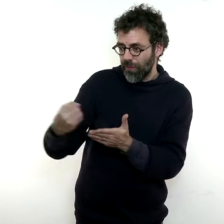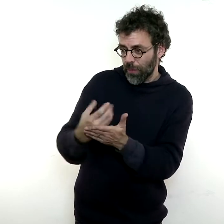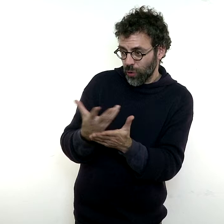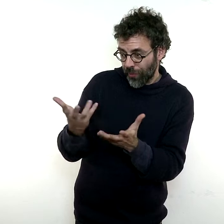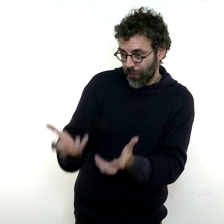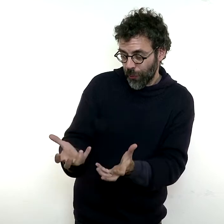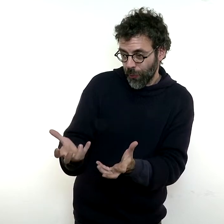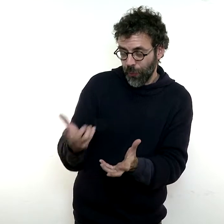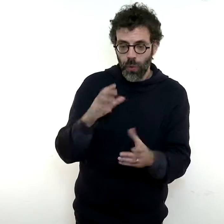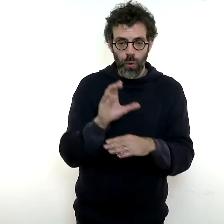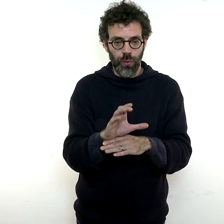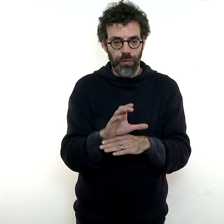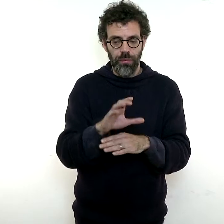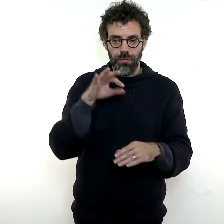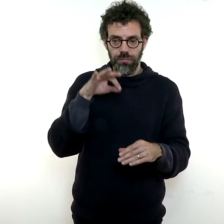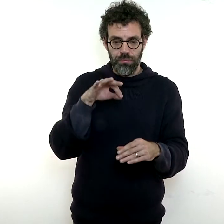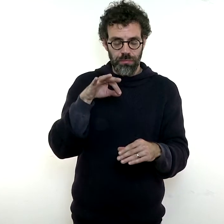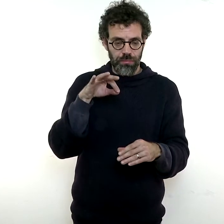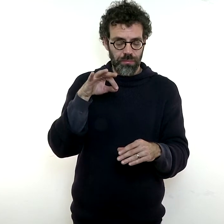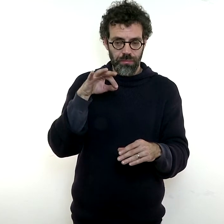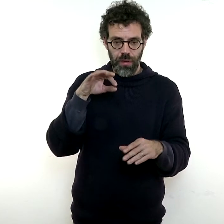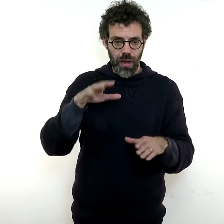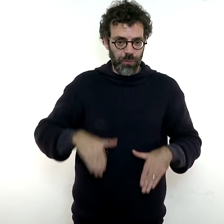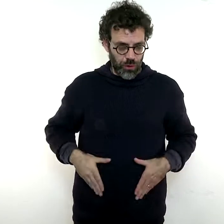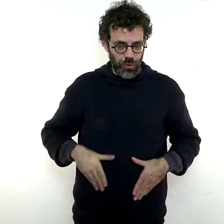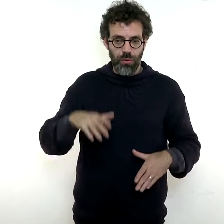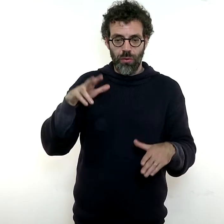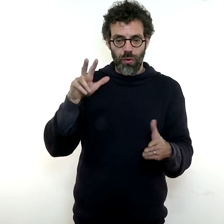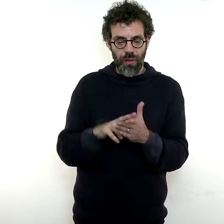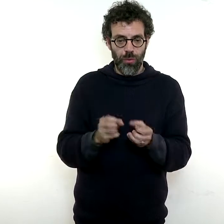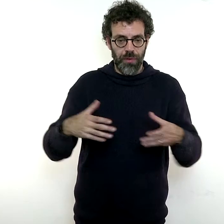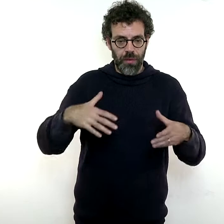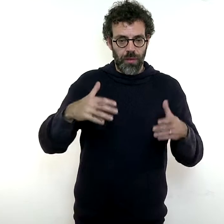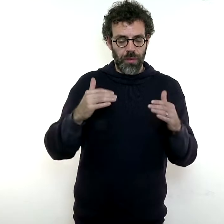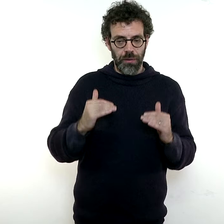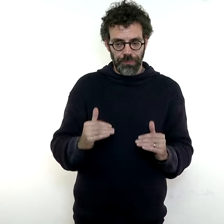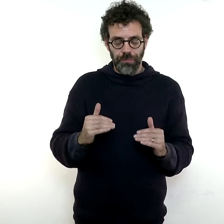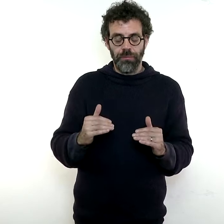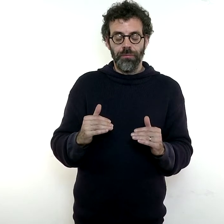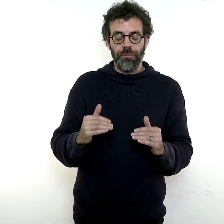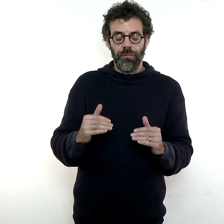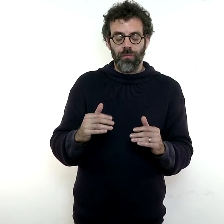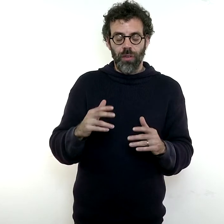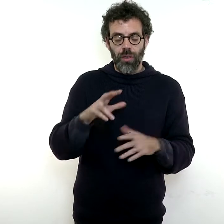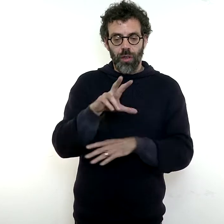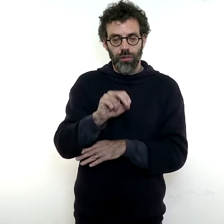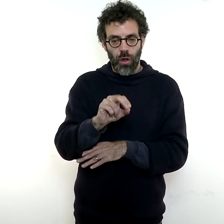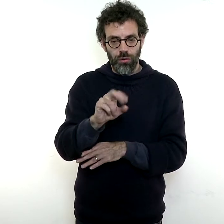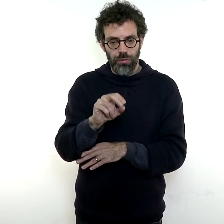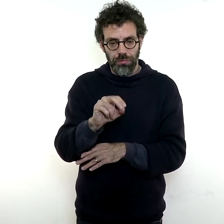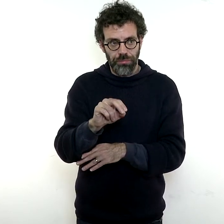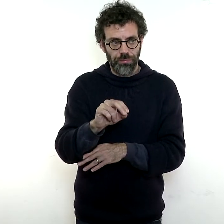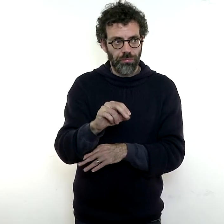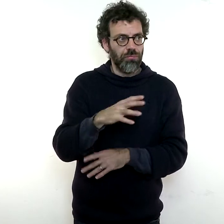Contre? Abstention? Adopté à l'unanimité. Affaire 30, Madame Roussel-Galliana vous propose la convention cadre de